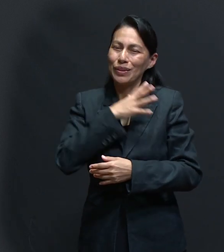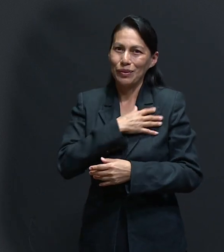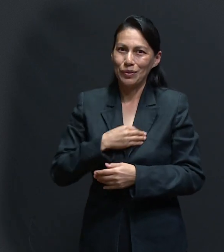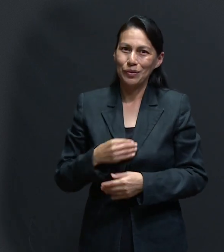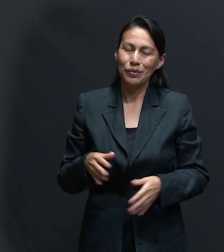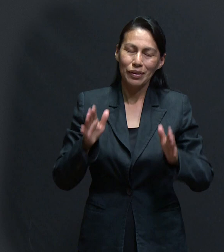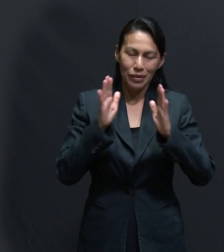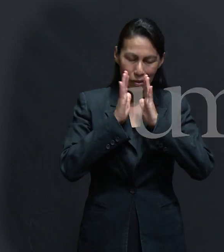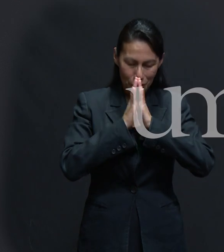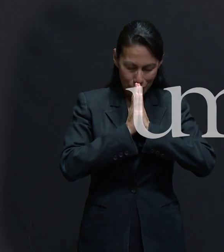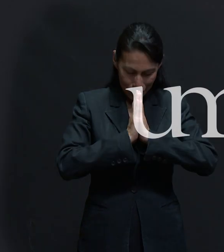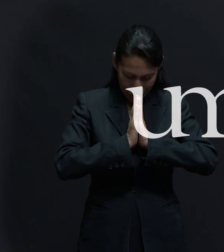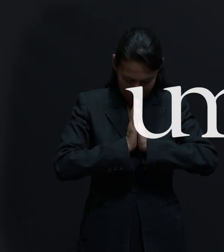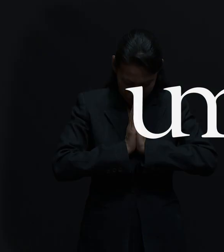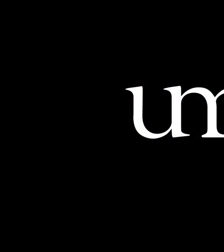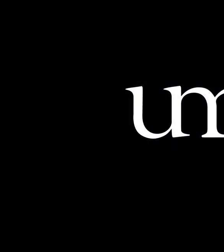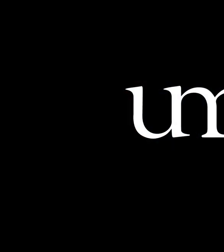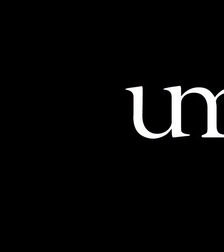hijos